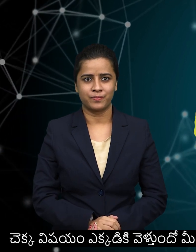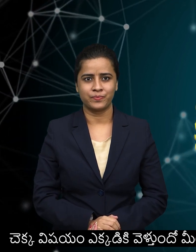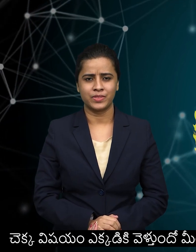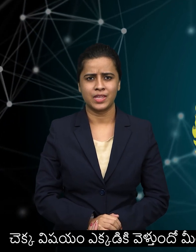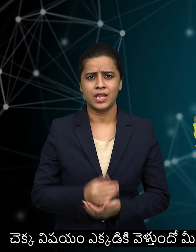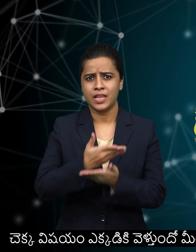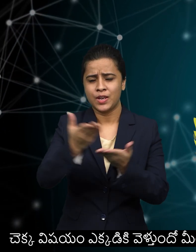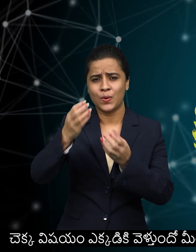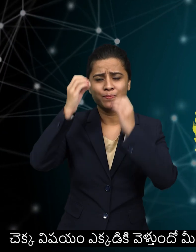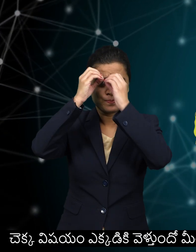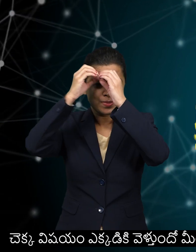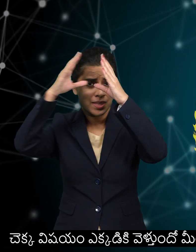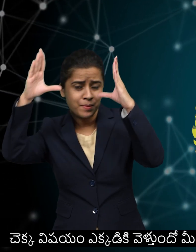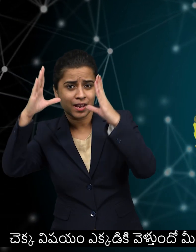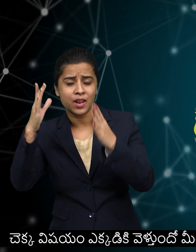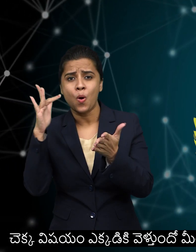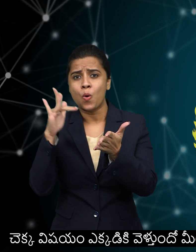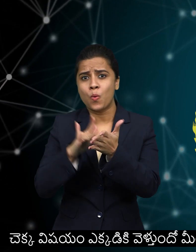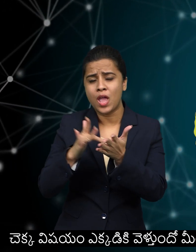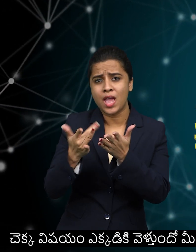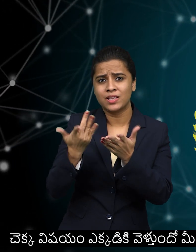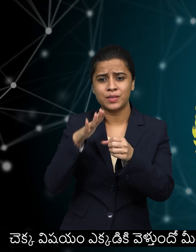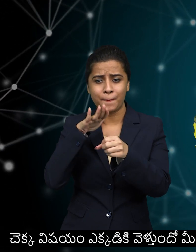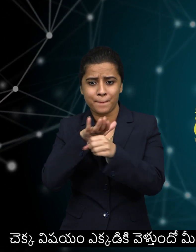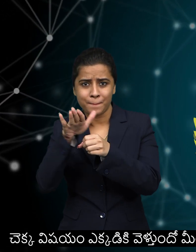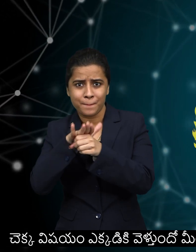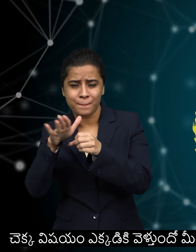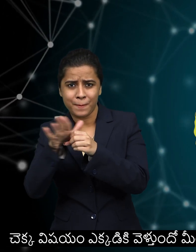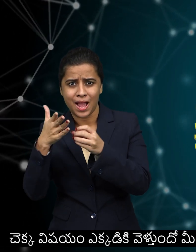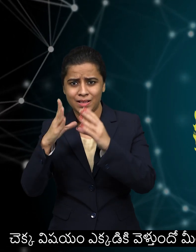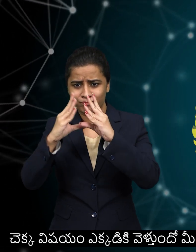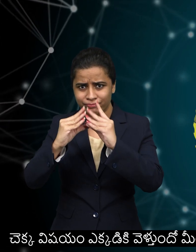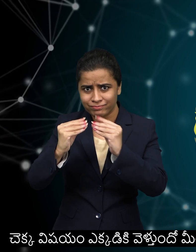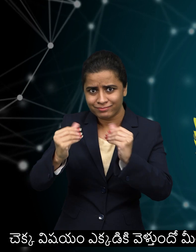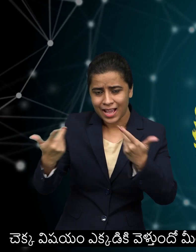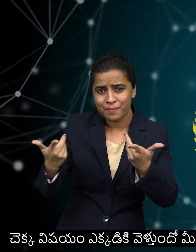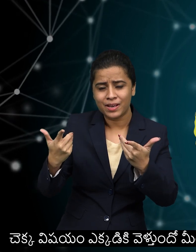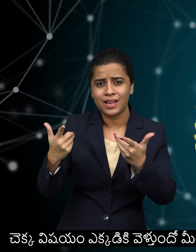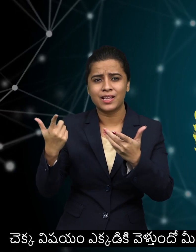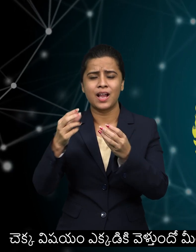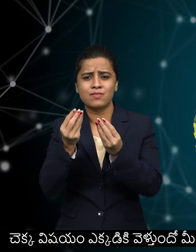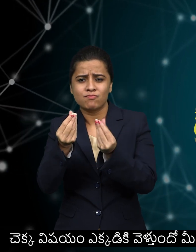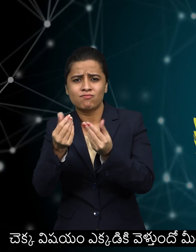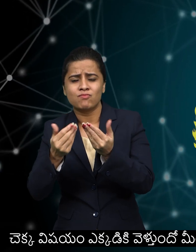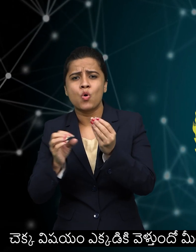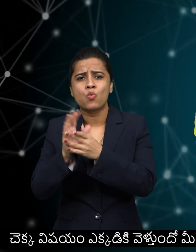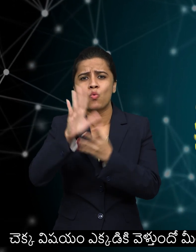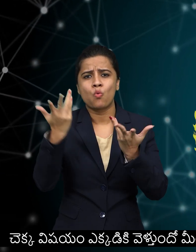చెక్క విషయం ఎక్కడికి వెళ్తుందో మీరు ఊహించగలరా? అది మాయమైపోతుందా?